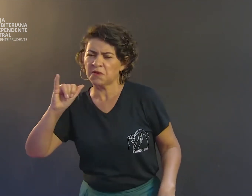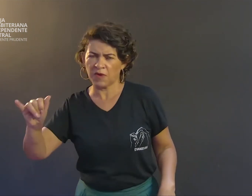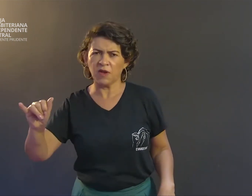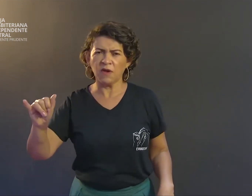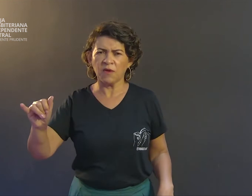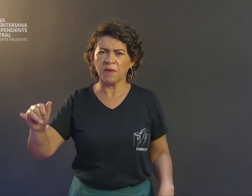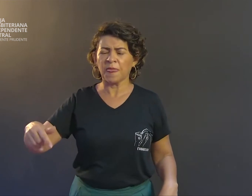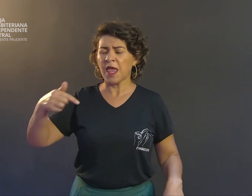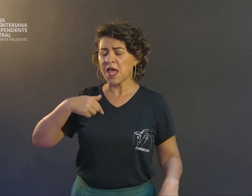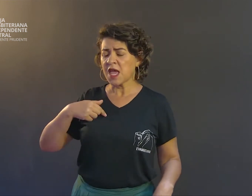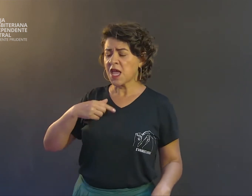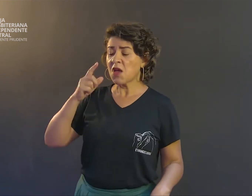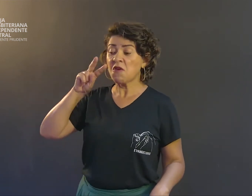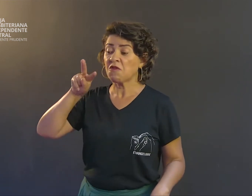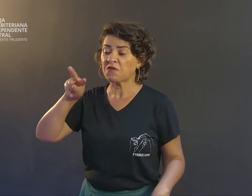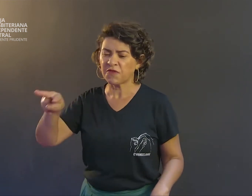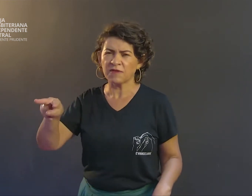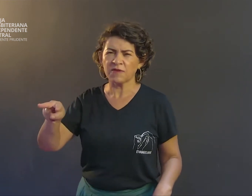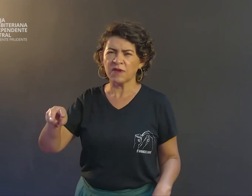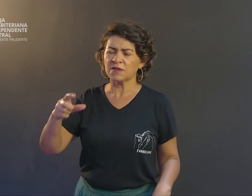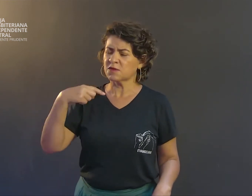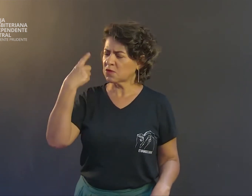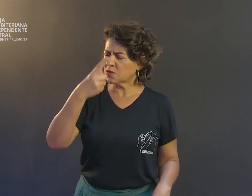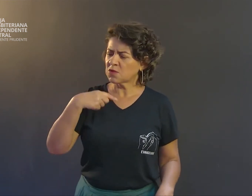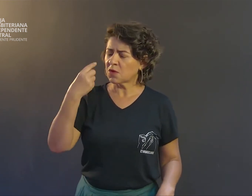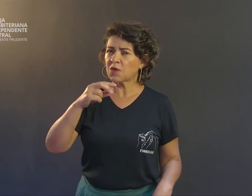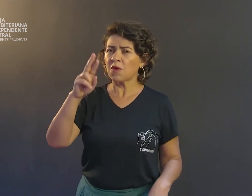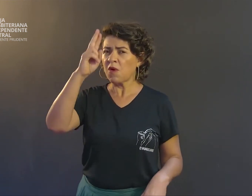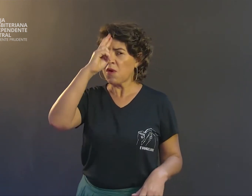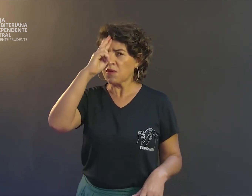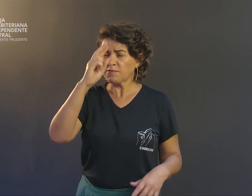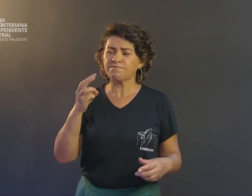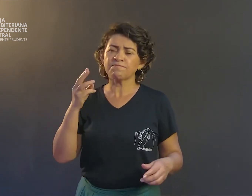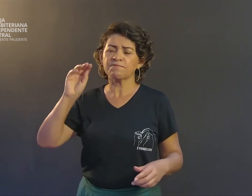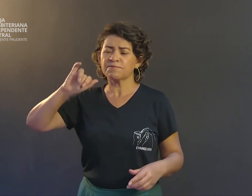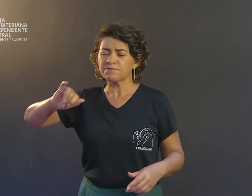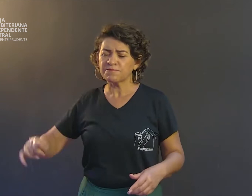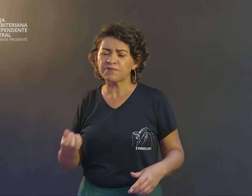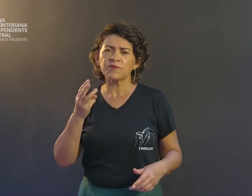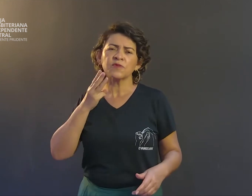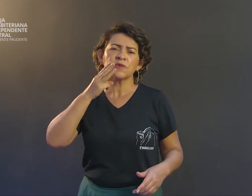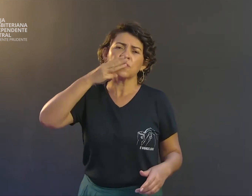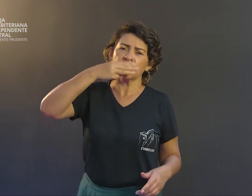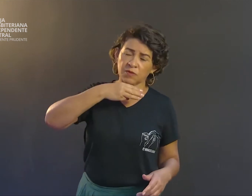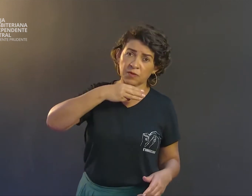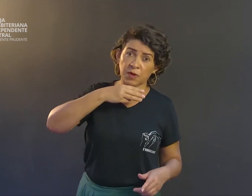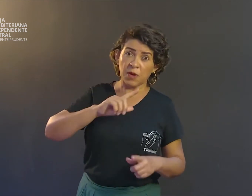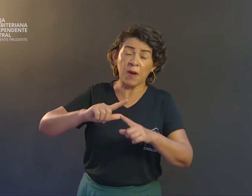a orar, mas que havia enfrentado oposição da parte do príncipe da Pérsia, um